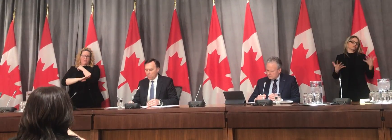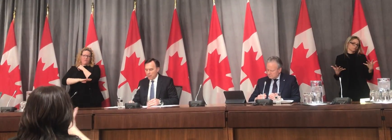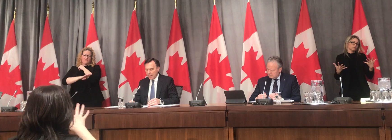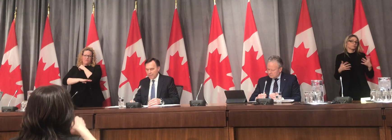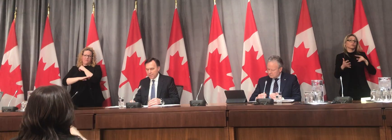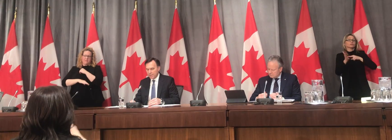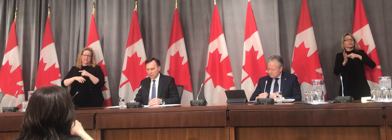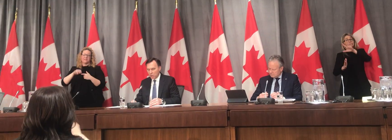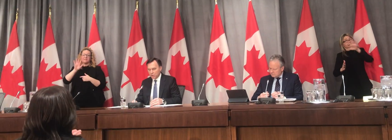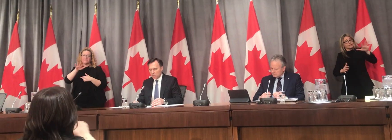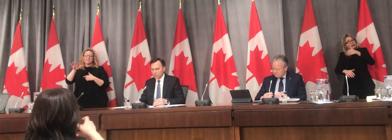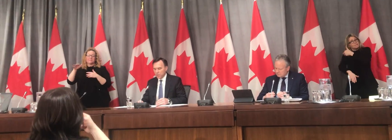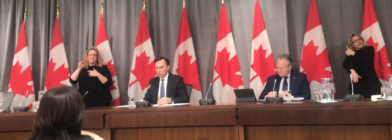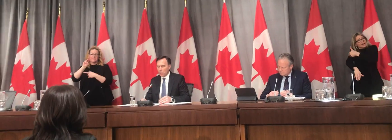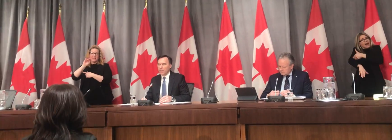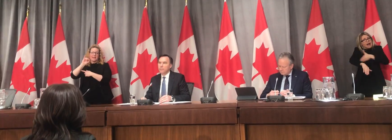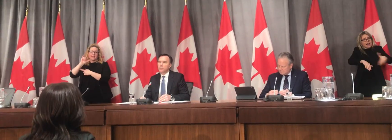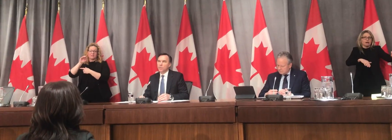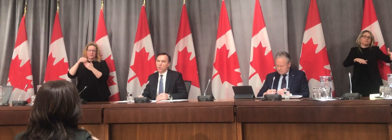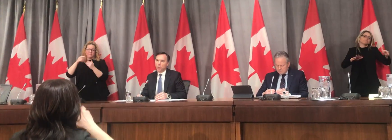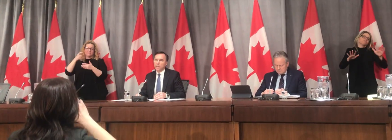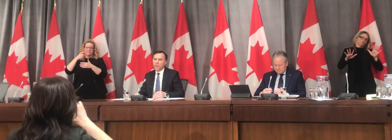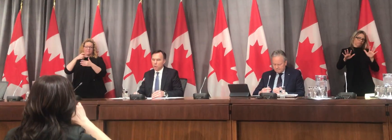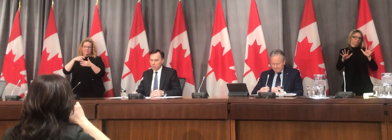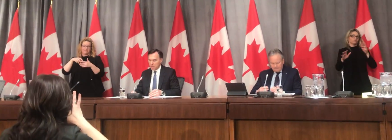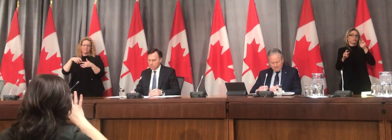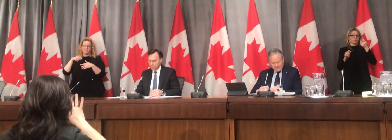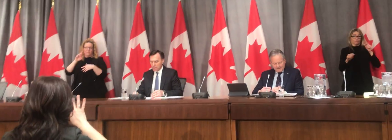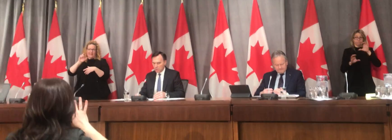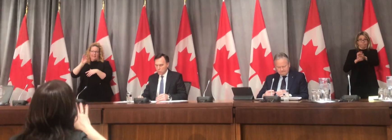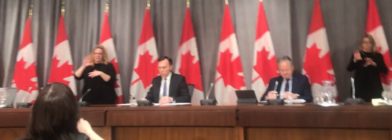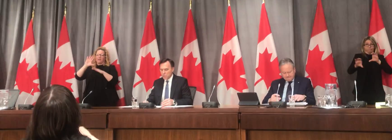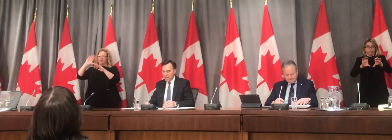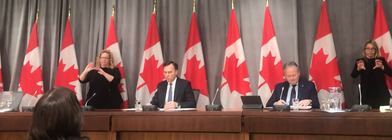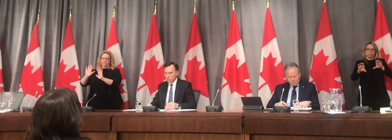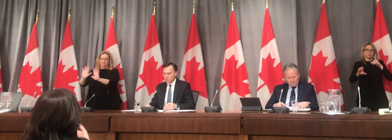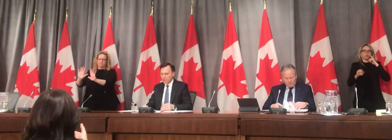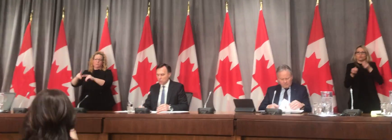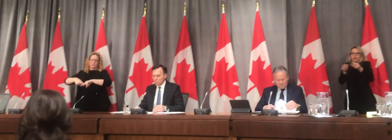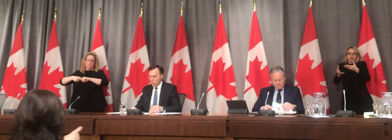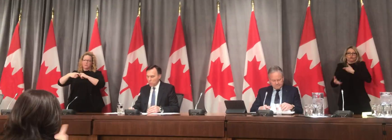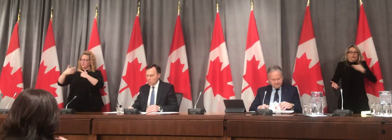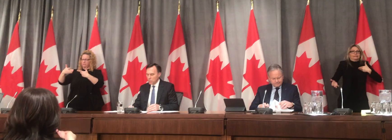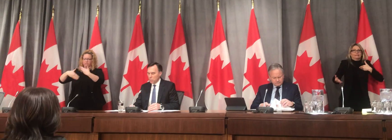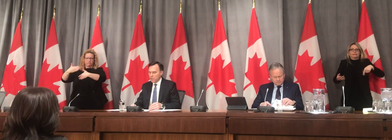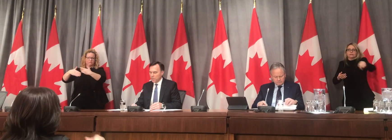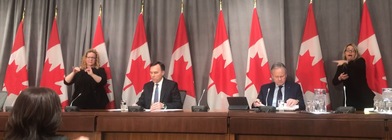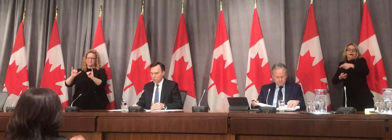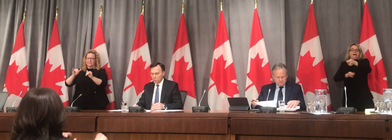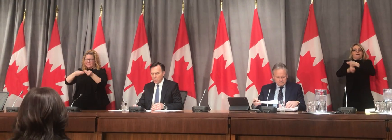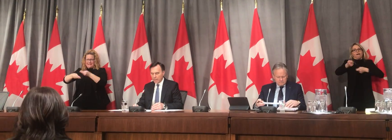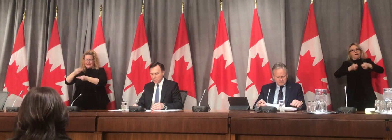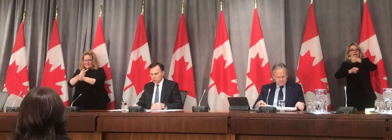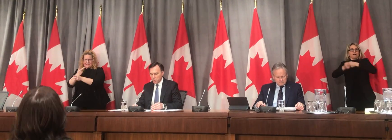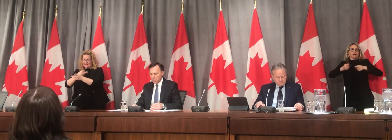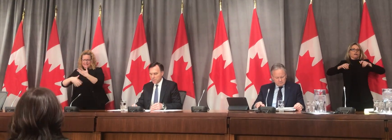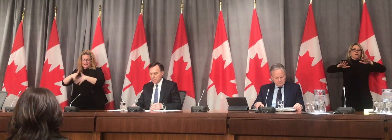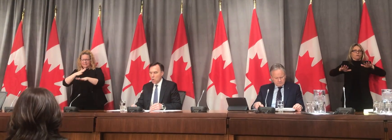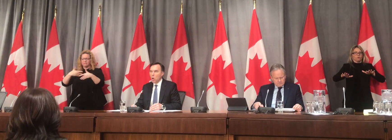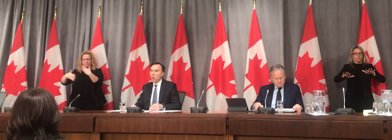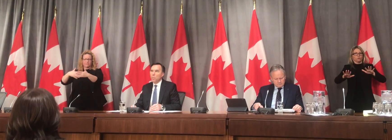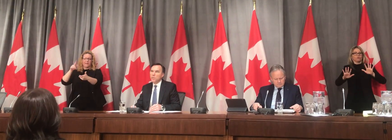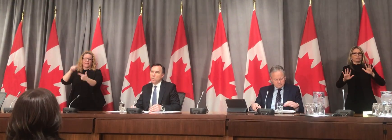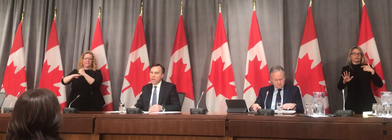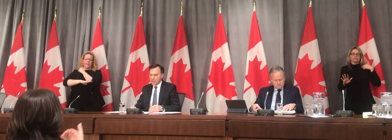et permet à cet argent de circuler dans notre économie. Nous savons que c'est un moment où les individus et les